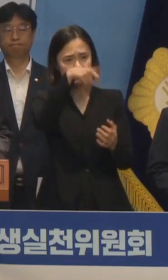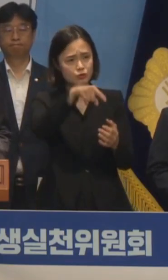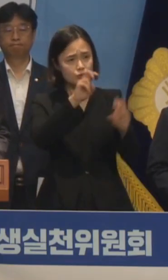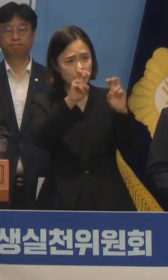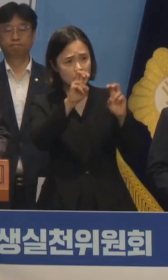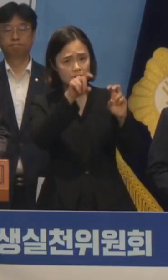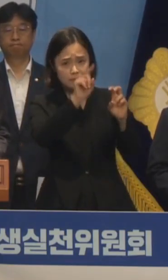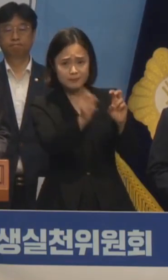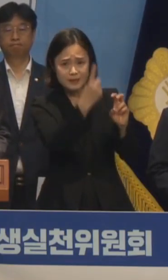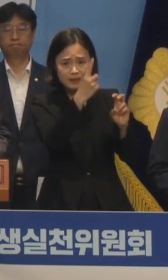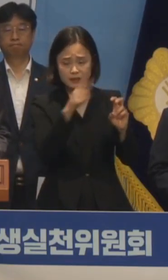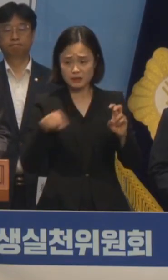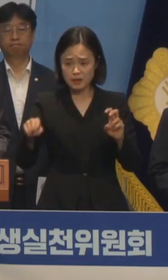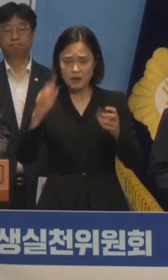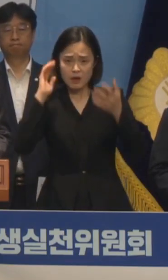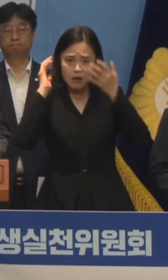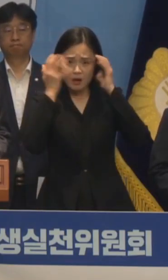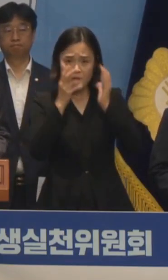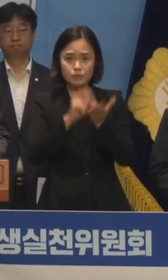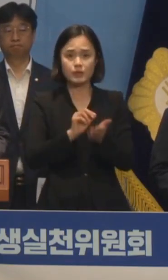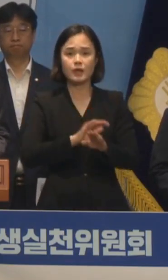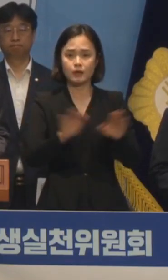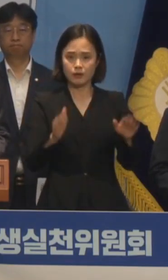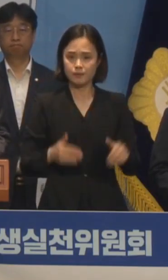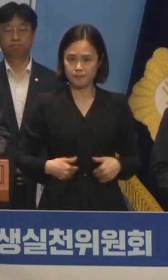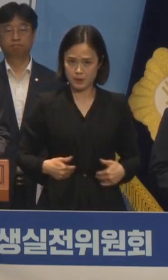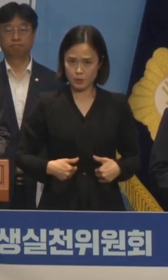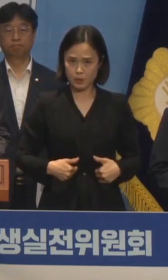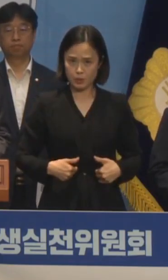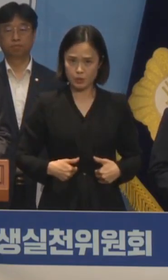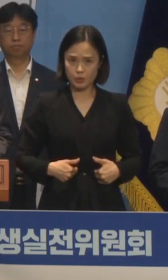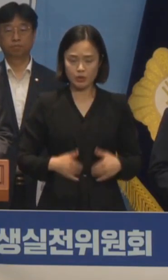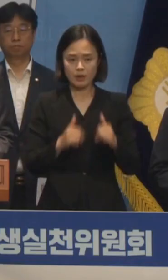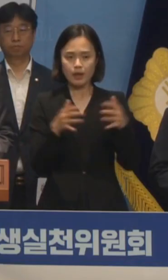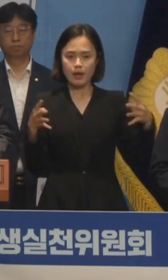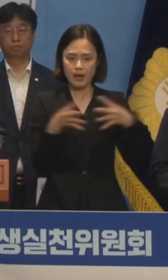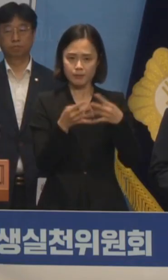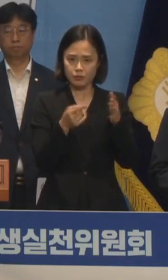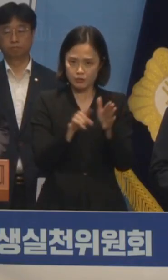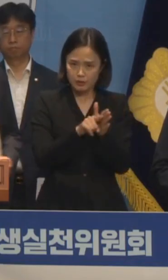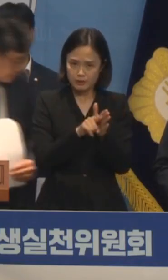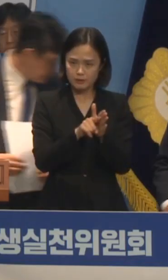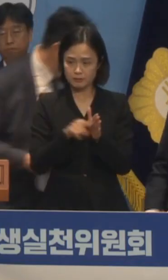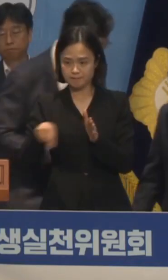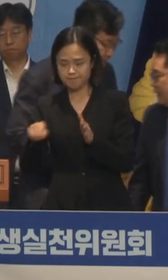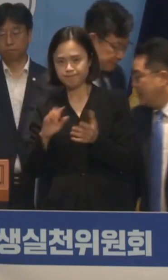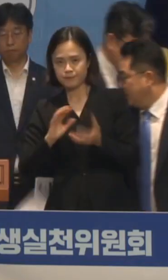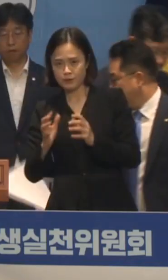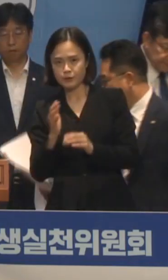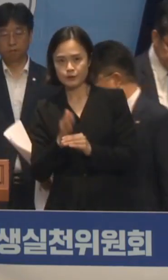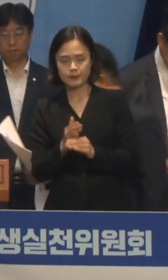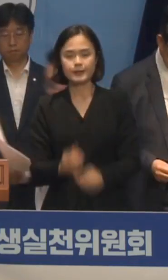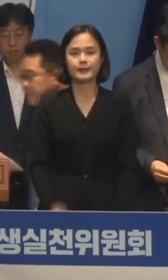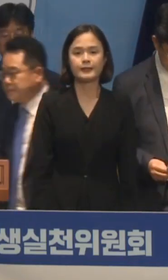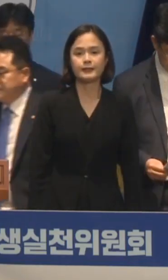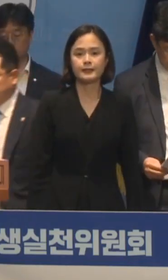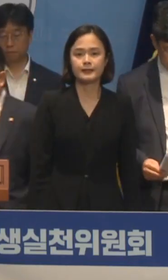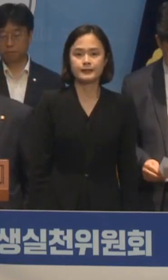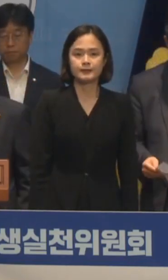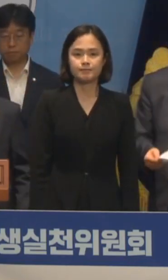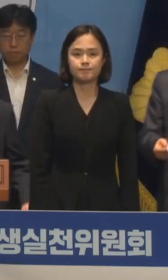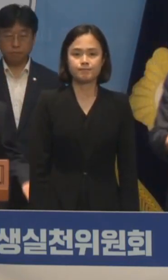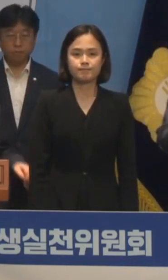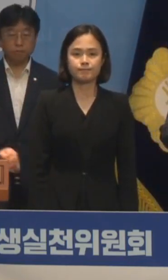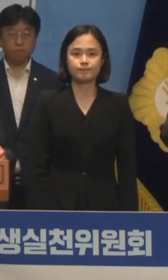좀 바로잡고 대사회적 합의를 하는 문제에 대해서 좀 논의를 하려고 하고 있습니다. 네,